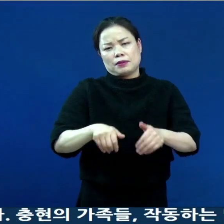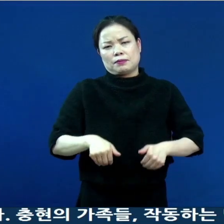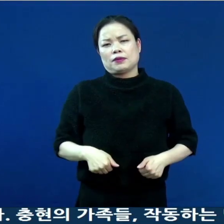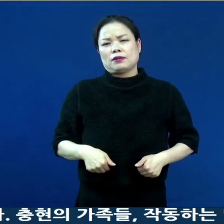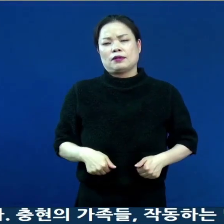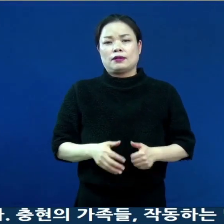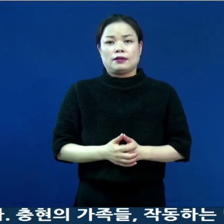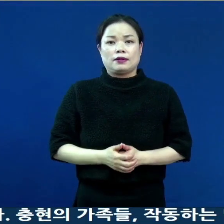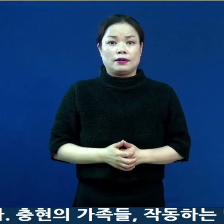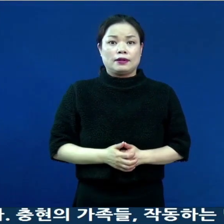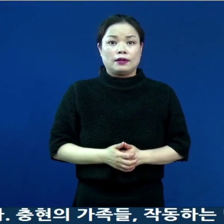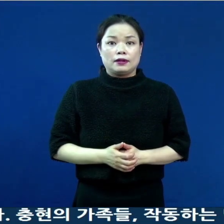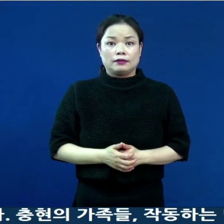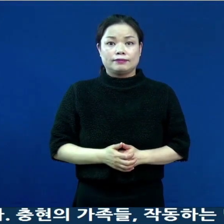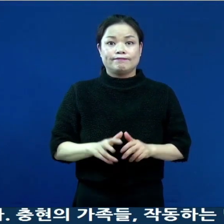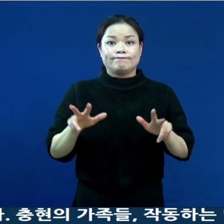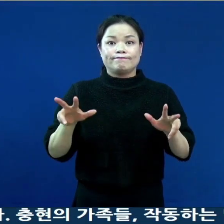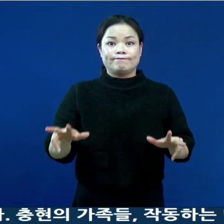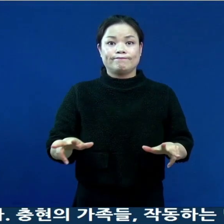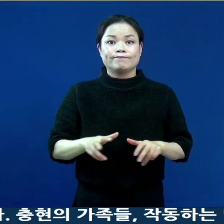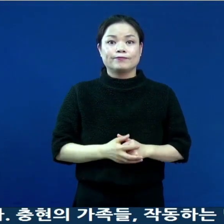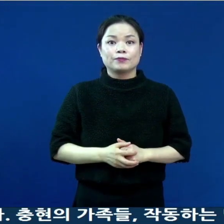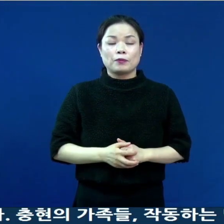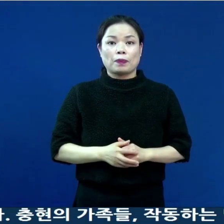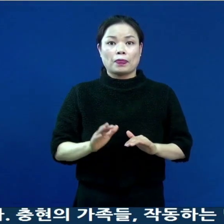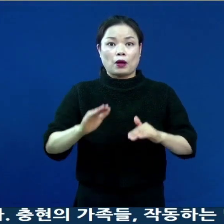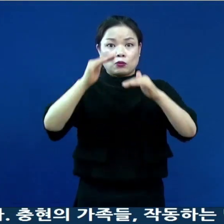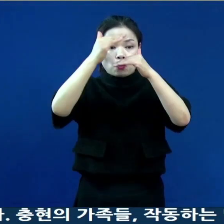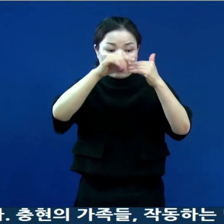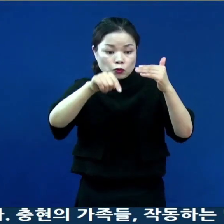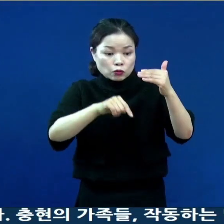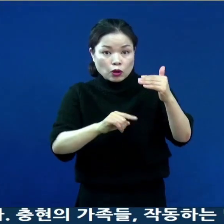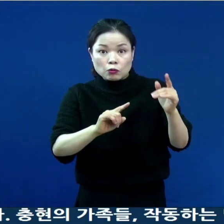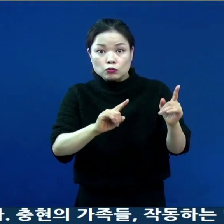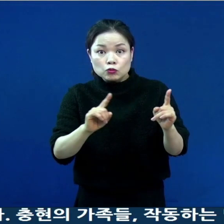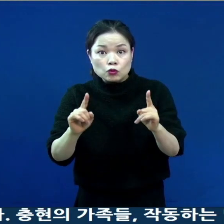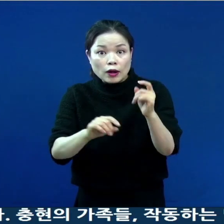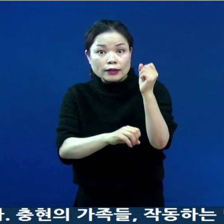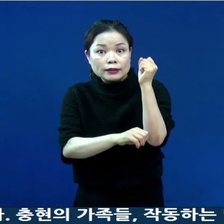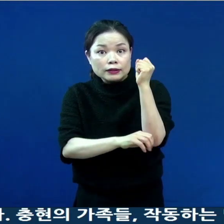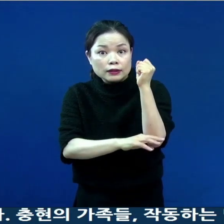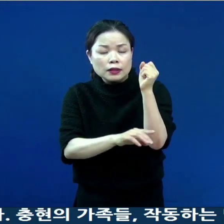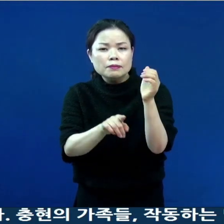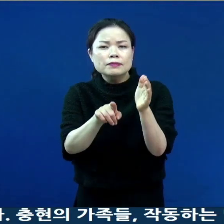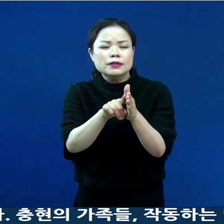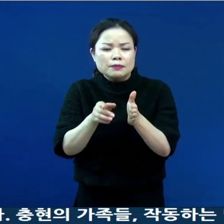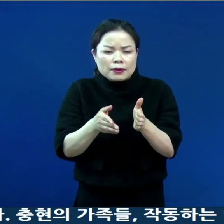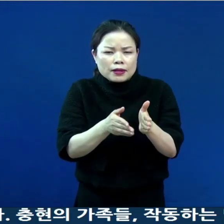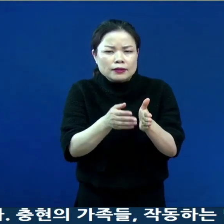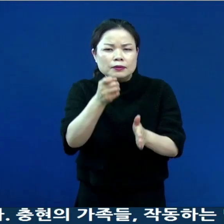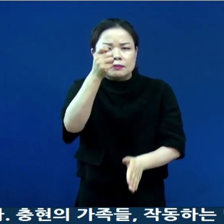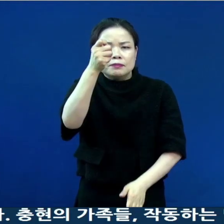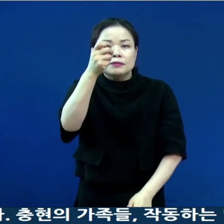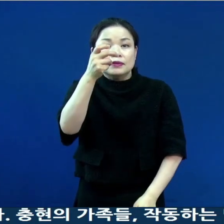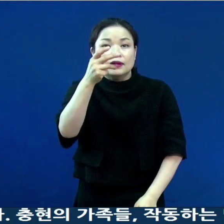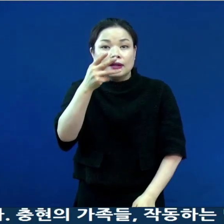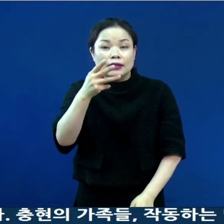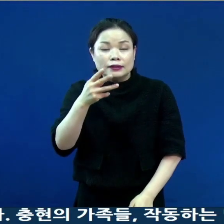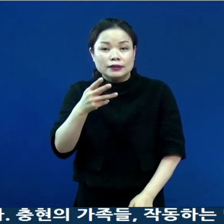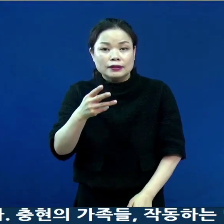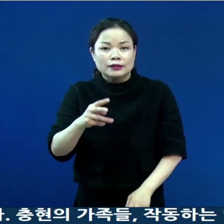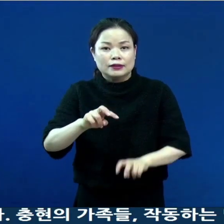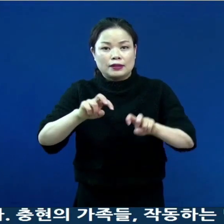것이죠. 이제 오늘 본문 안에서 부활에 근거한 믿음의 길을 몇 가지 살펴보고